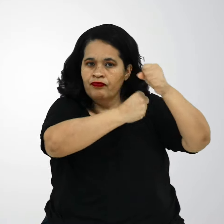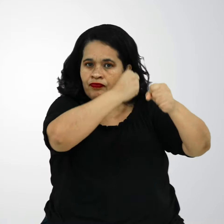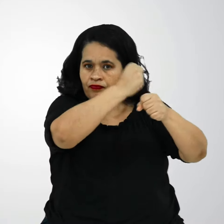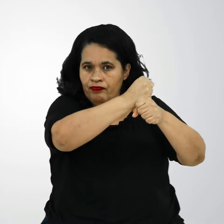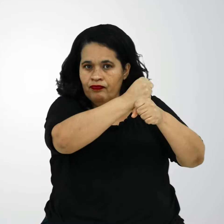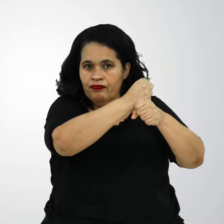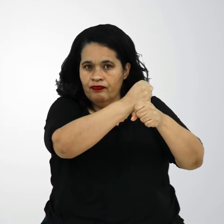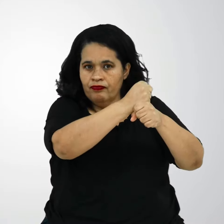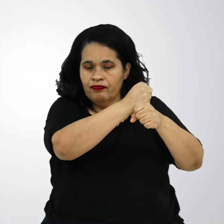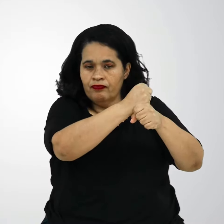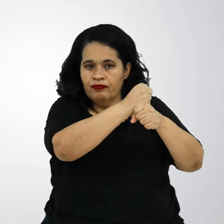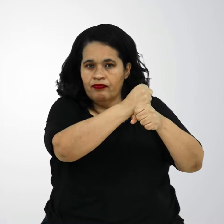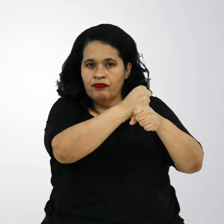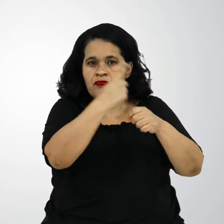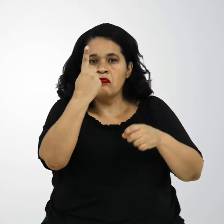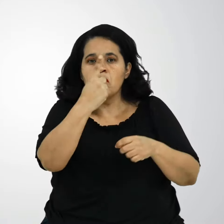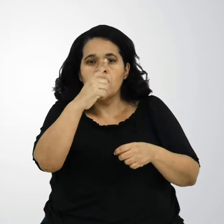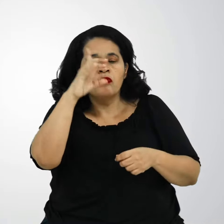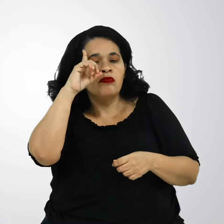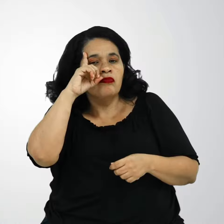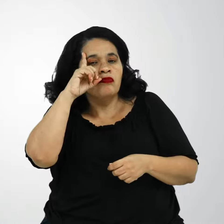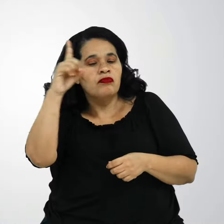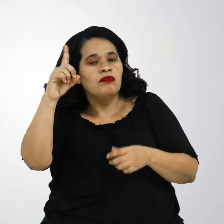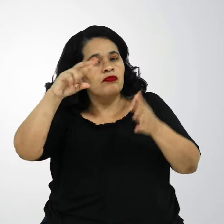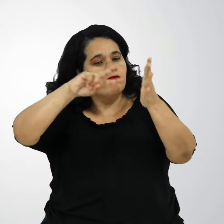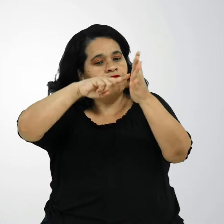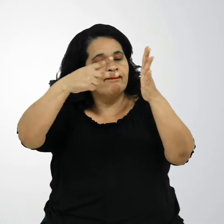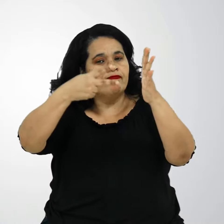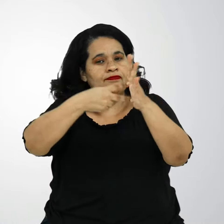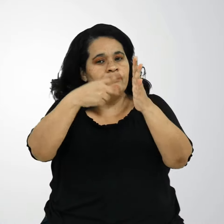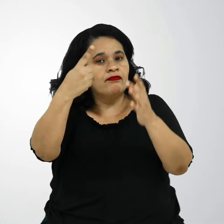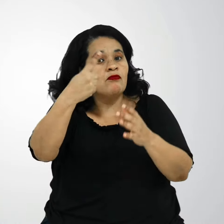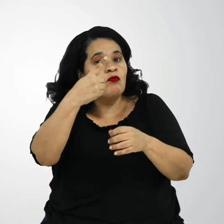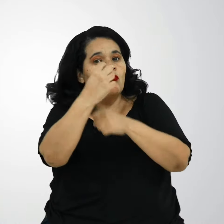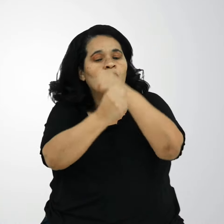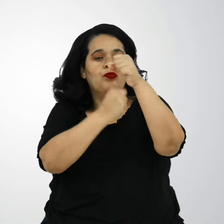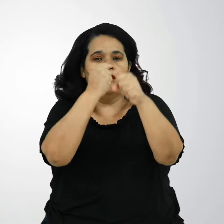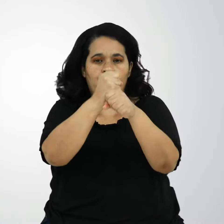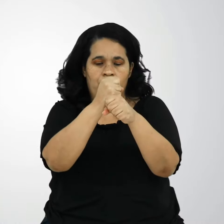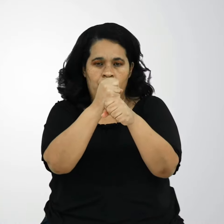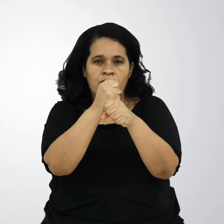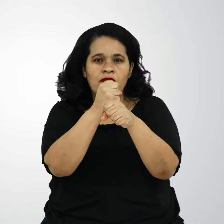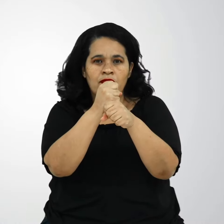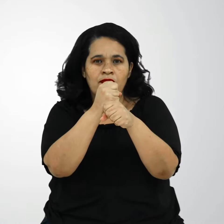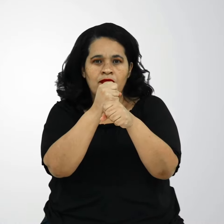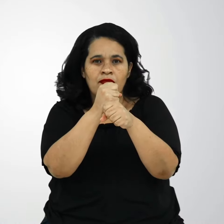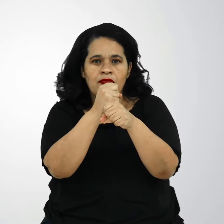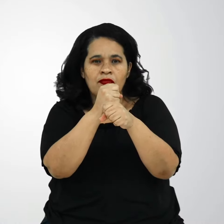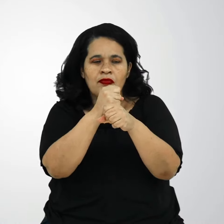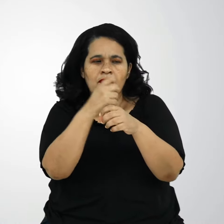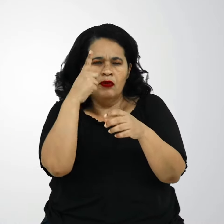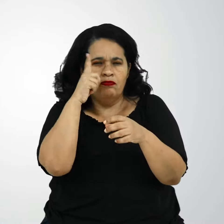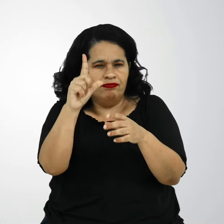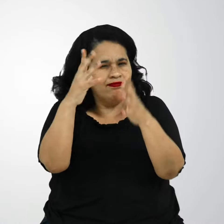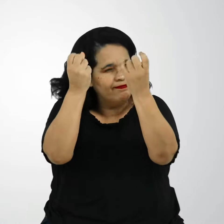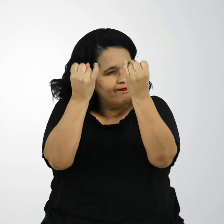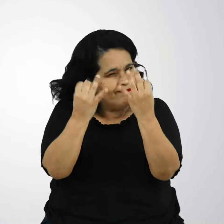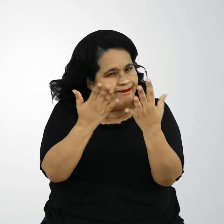um dia equivale a um ano, né? Profecia, um dia equivale a um ano. É isso aí, para poder chegar nessa conta. Tem até um texto lá